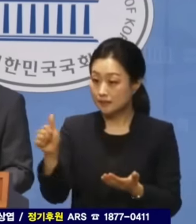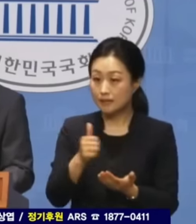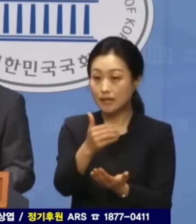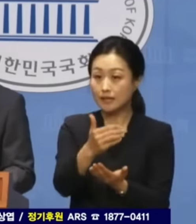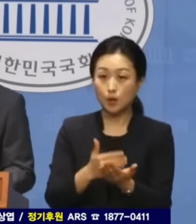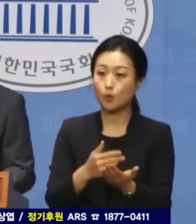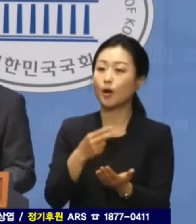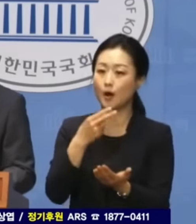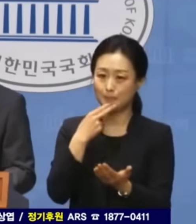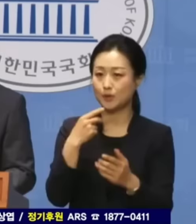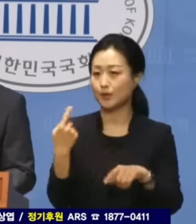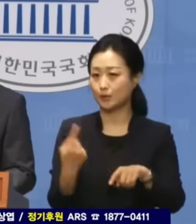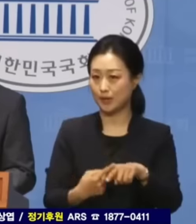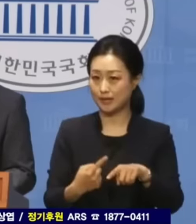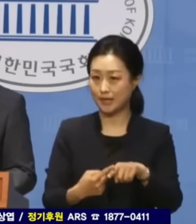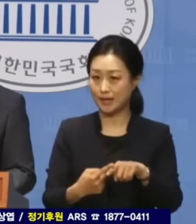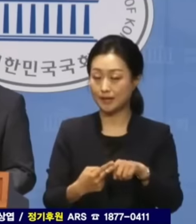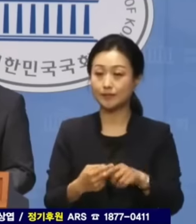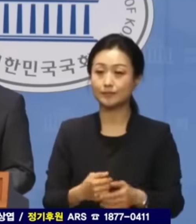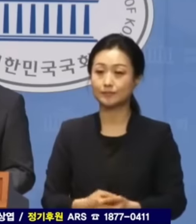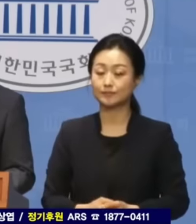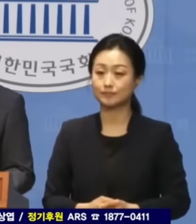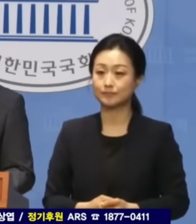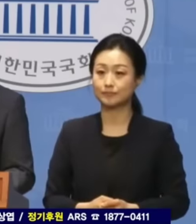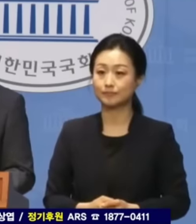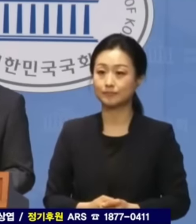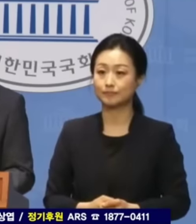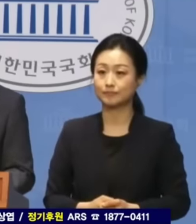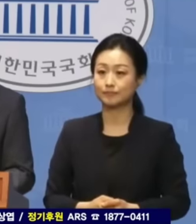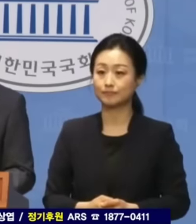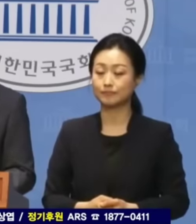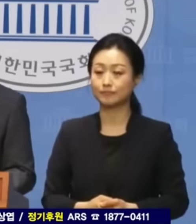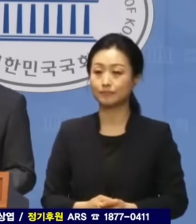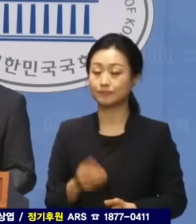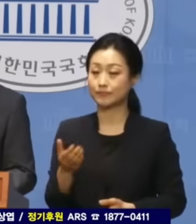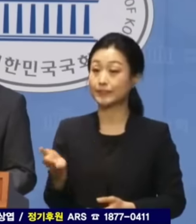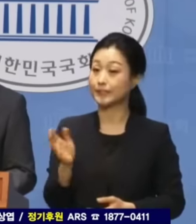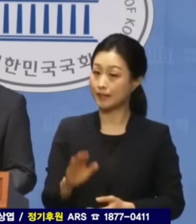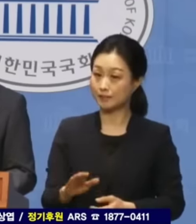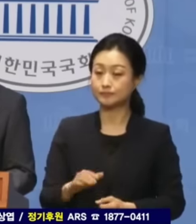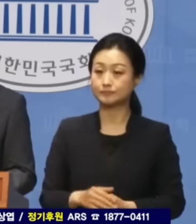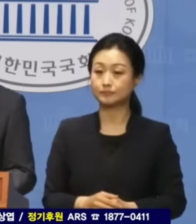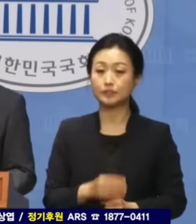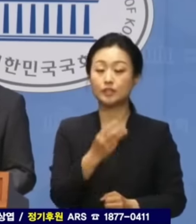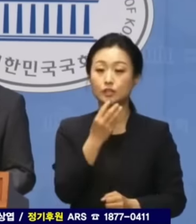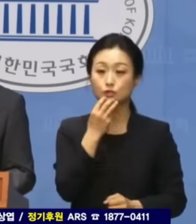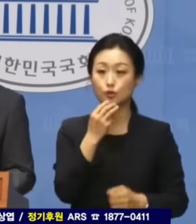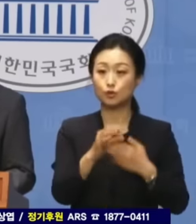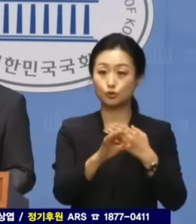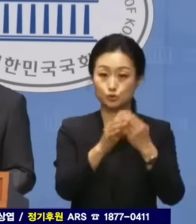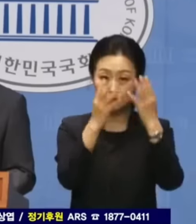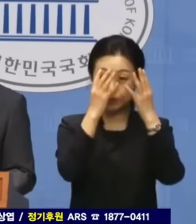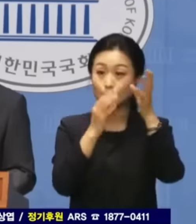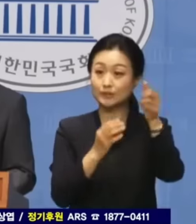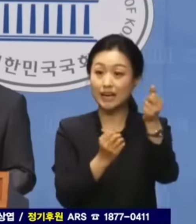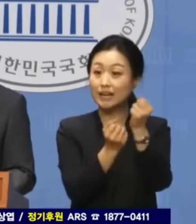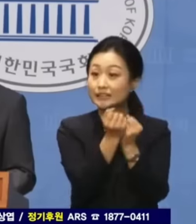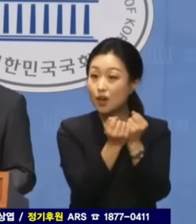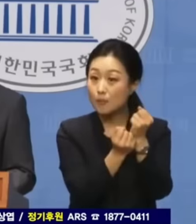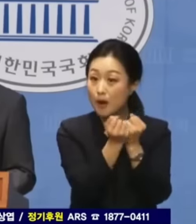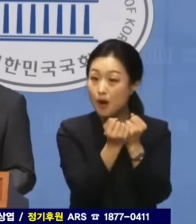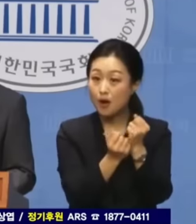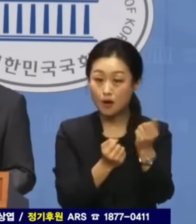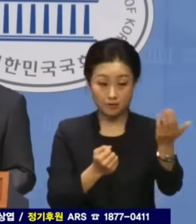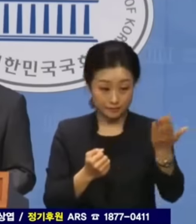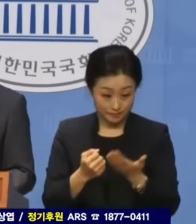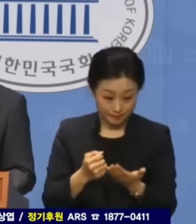기록은 남아있지 않고 출정 요청 기록만 남아있다는 것입니다. 그러나 이 같은 서울구치소장의 설명과